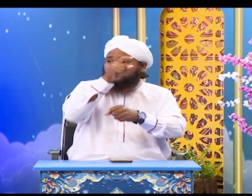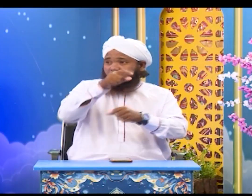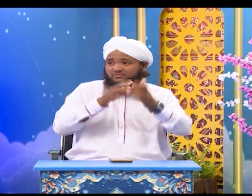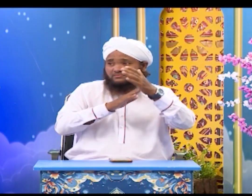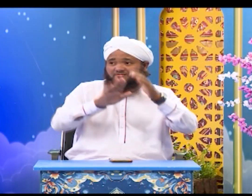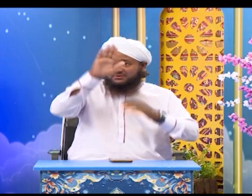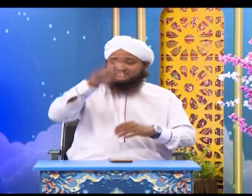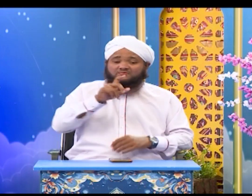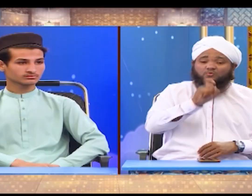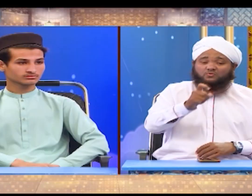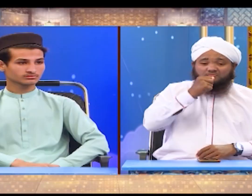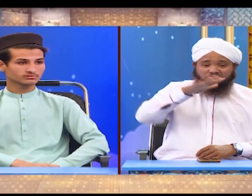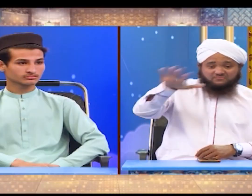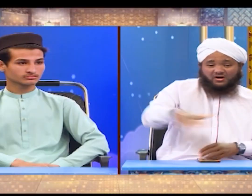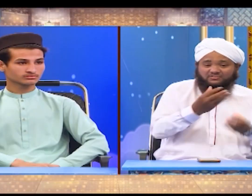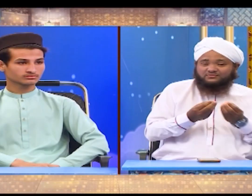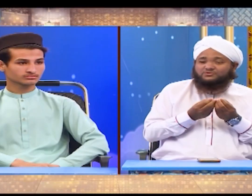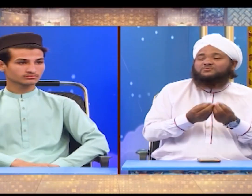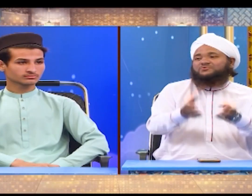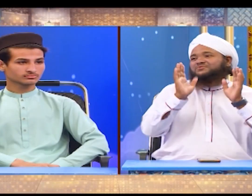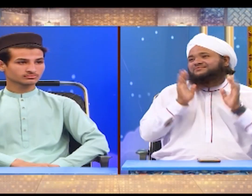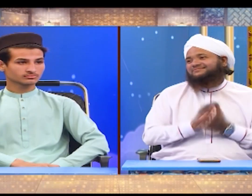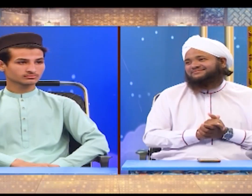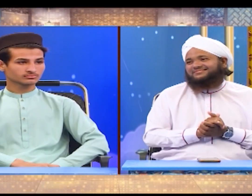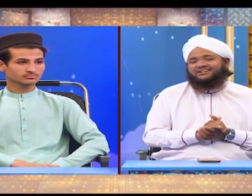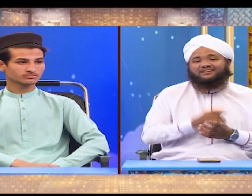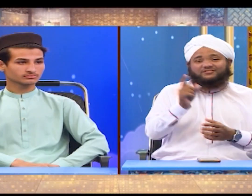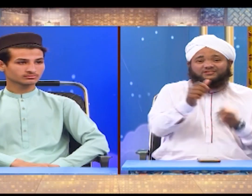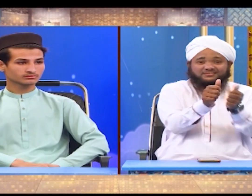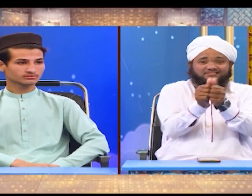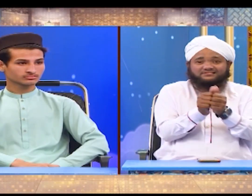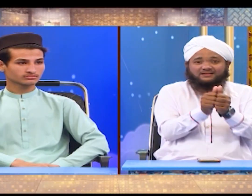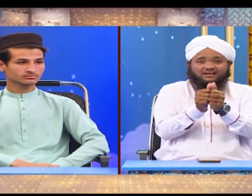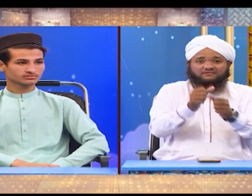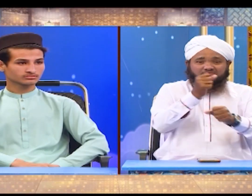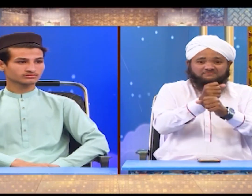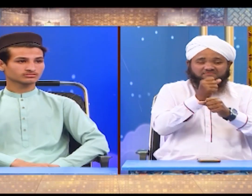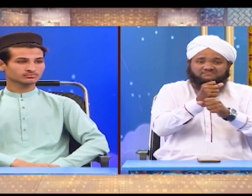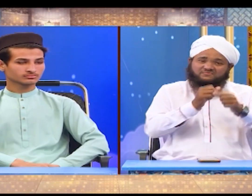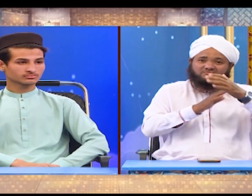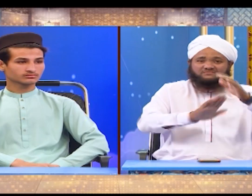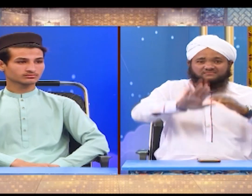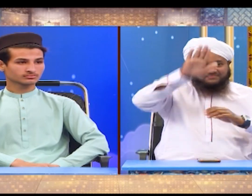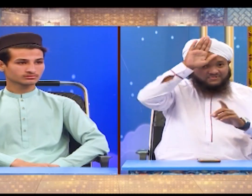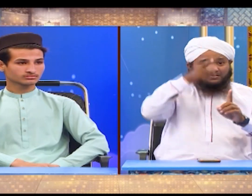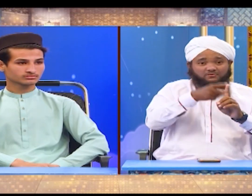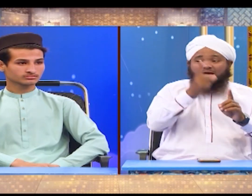بھی لہراتا تھا، اور دریاؤں کی روانی بھی آپ کی نافرمانی نہیں کرتی تھی۔ یہ بھی معلوم ہوا کہ